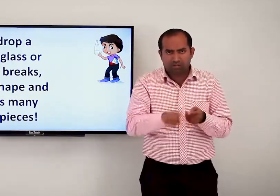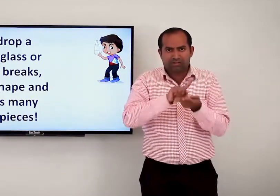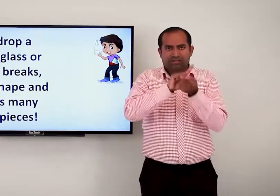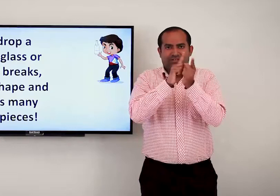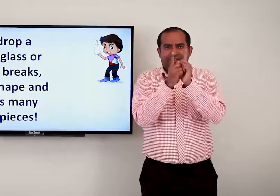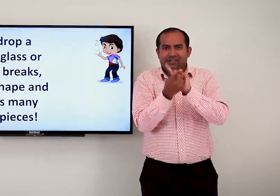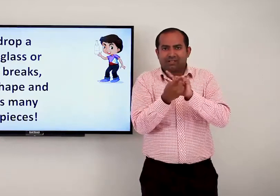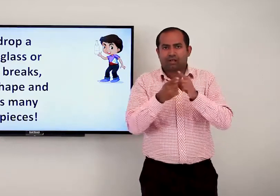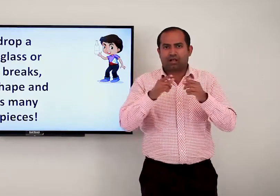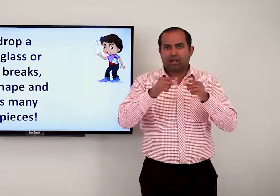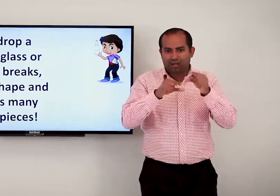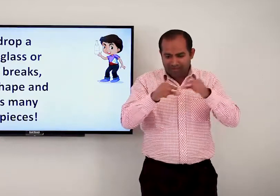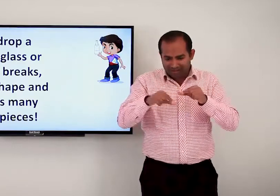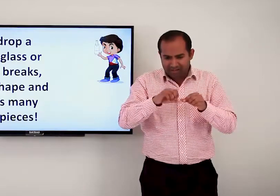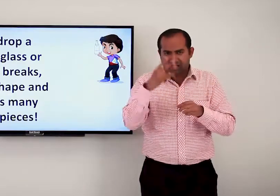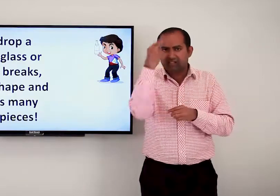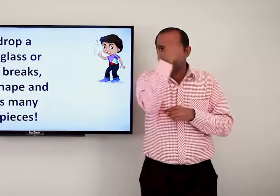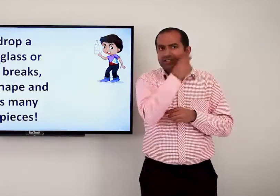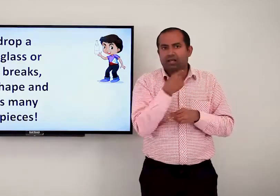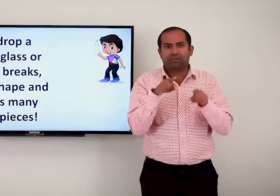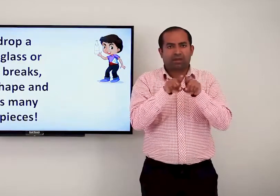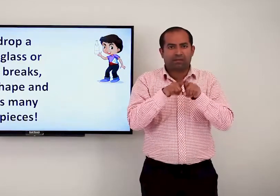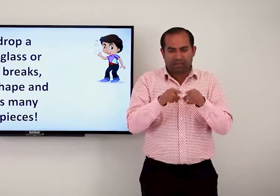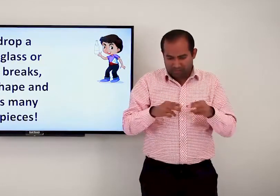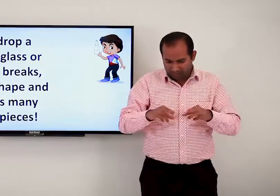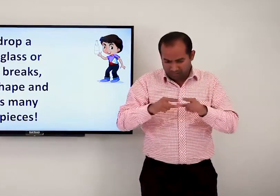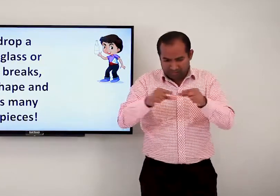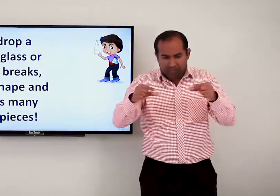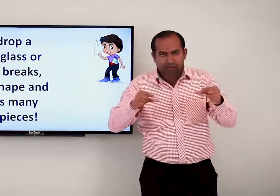तो वो टुकड़ों की सूरत में बिखर जाते हैं।